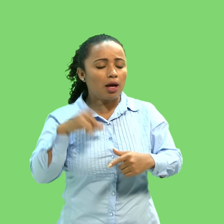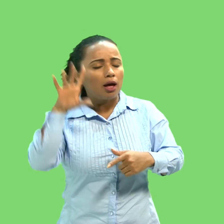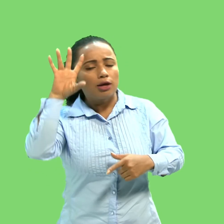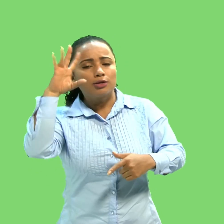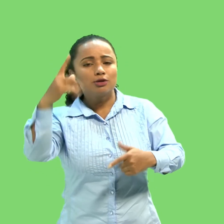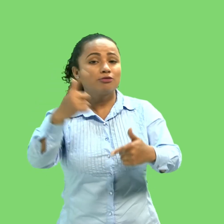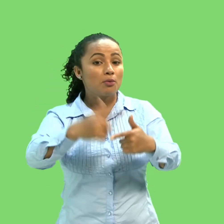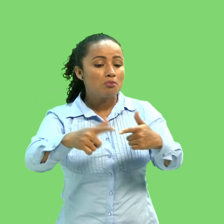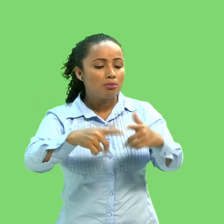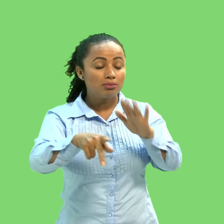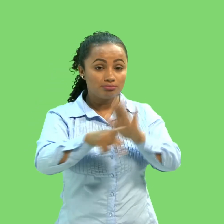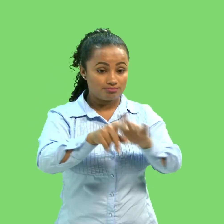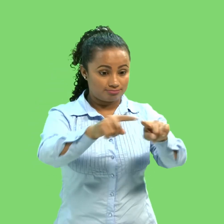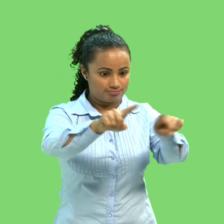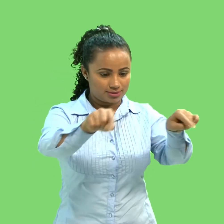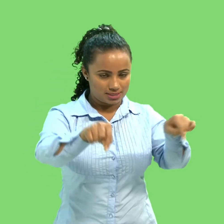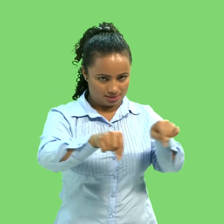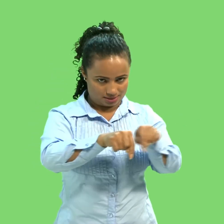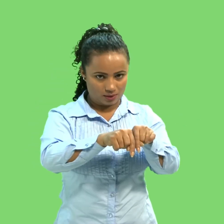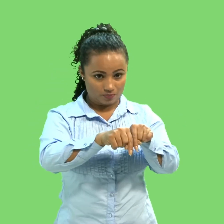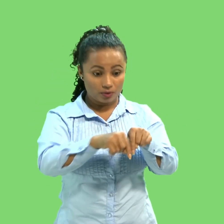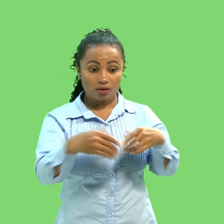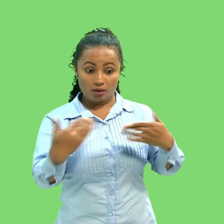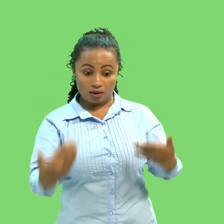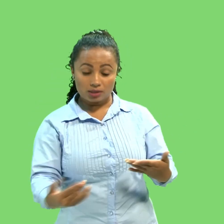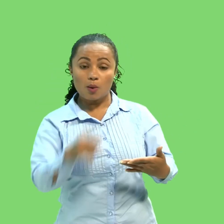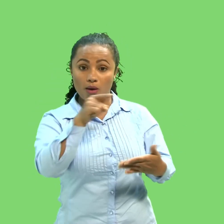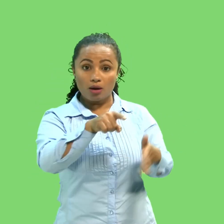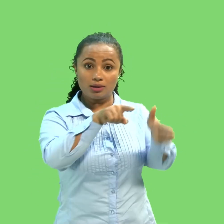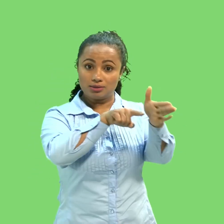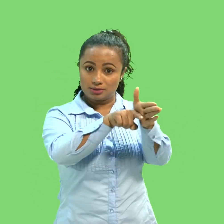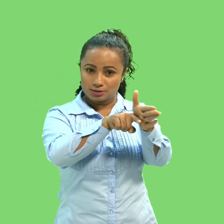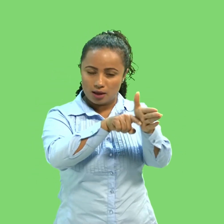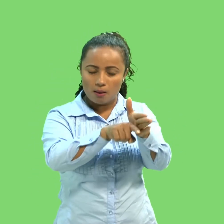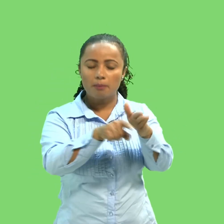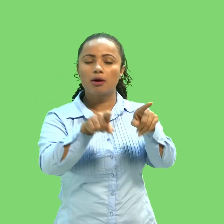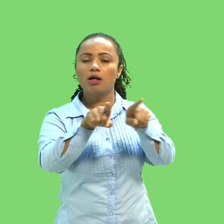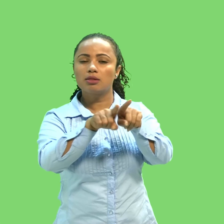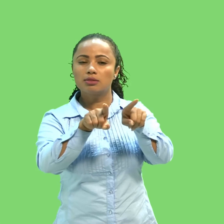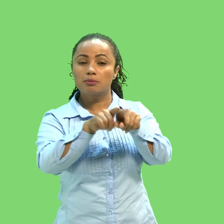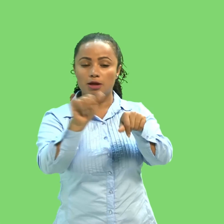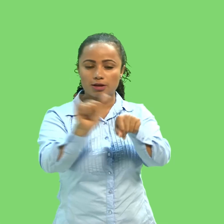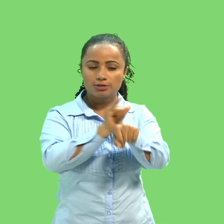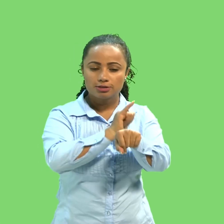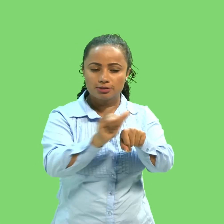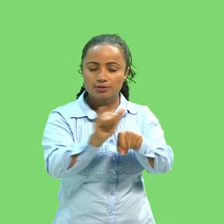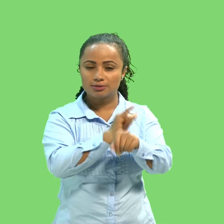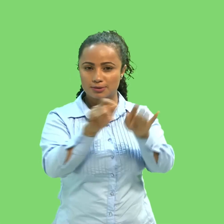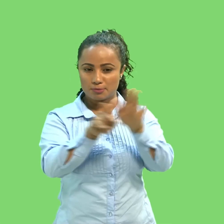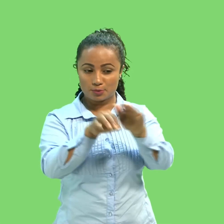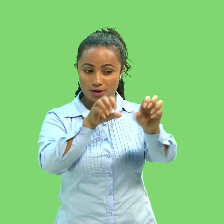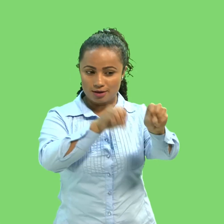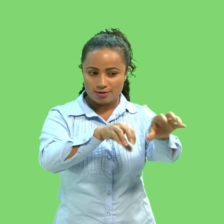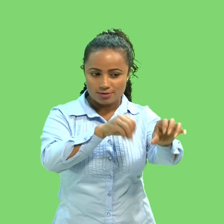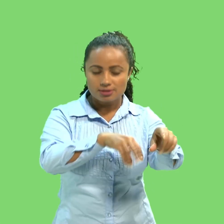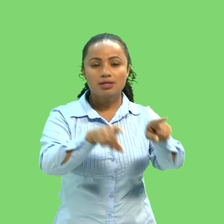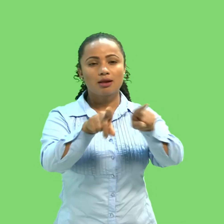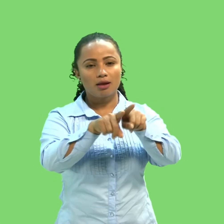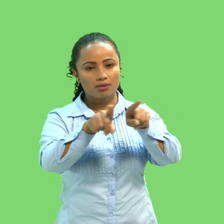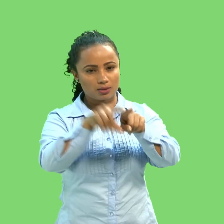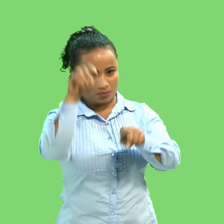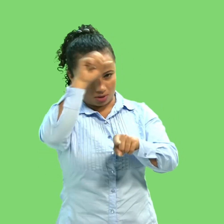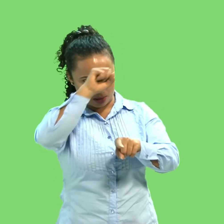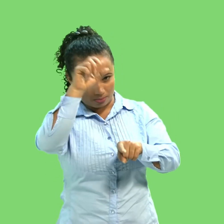É assim que essa vertente pesquisa, por exemplo, estratégias de ensino e aprendizagem, abordagens mais sistemáticas